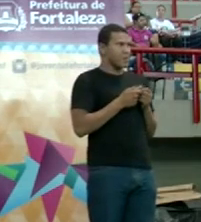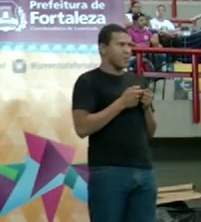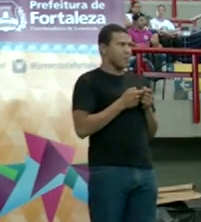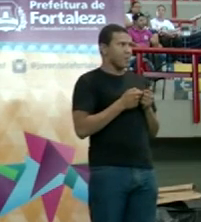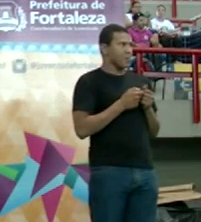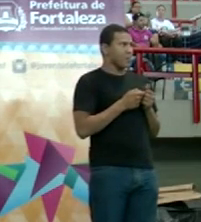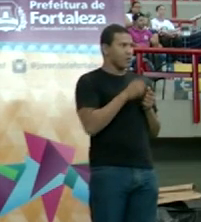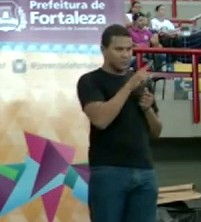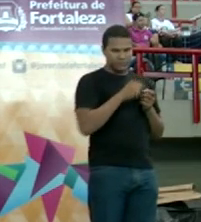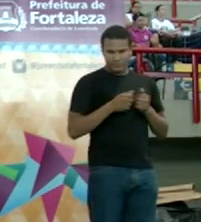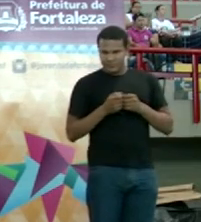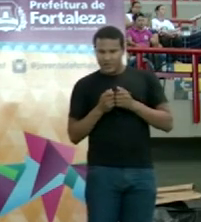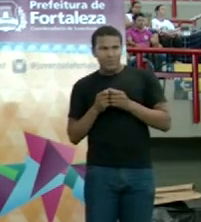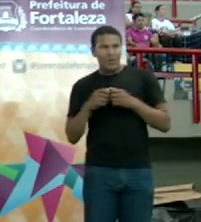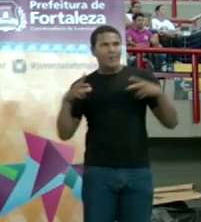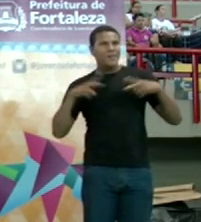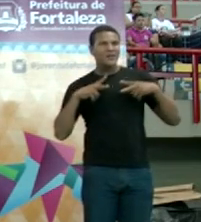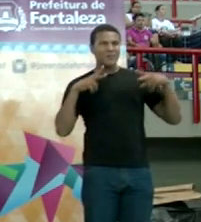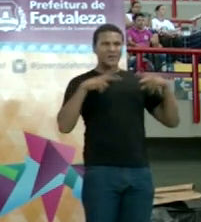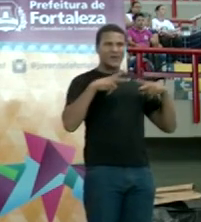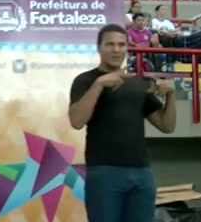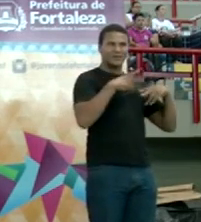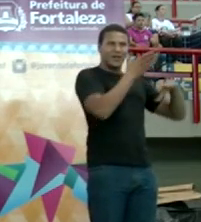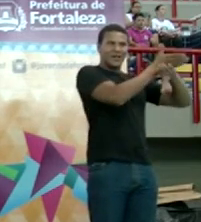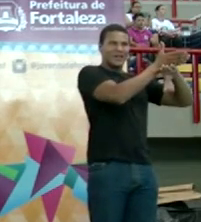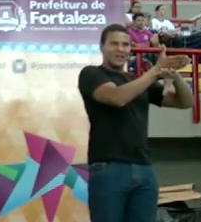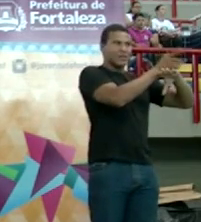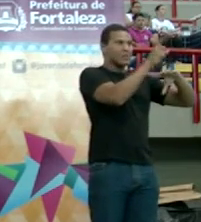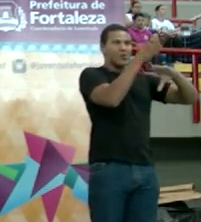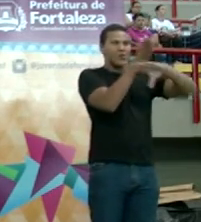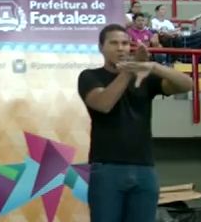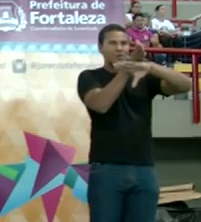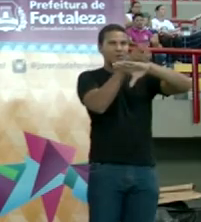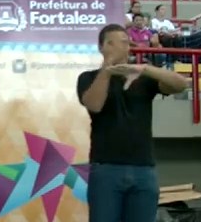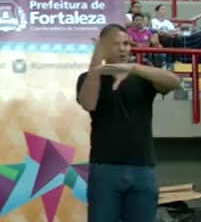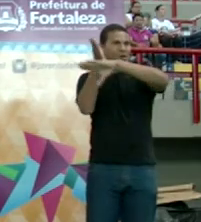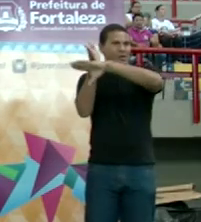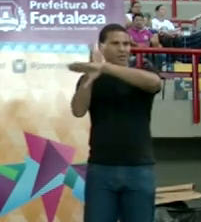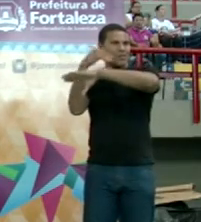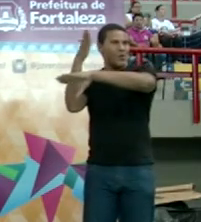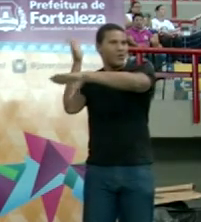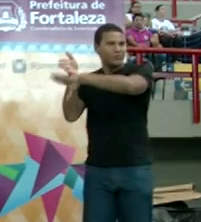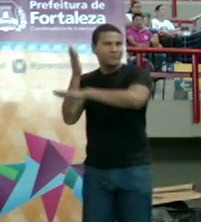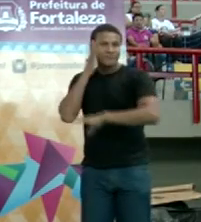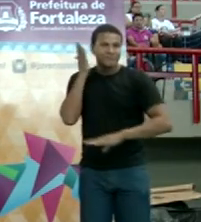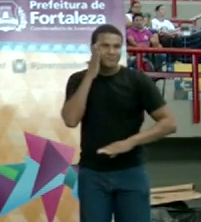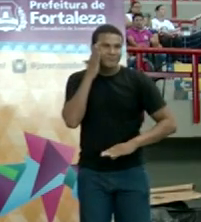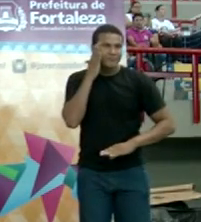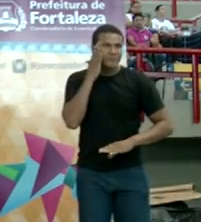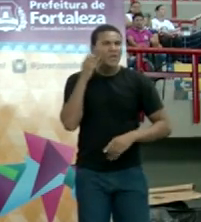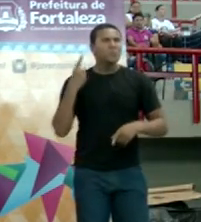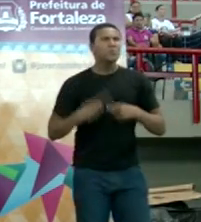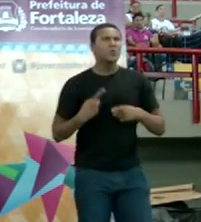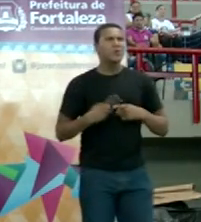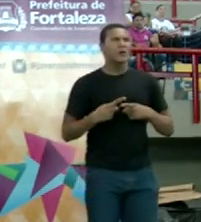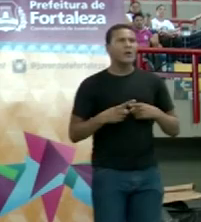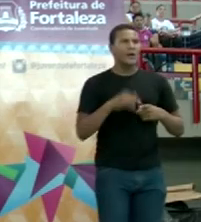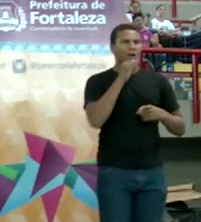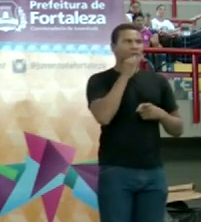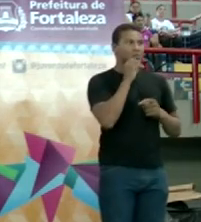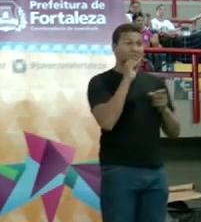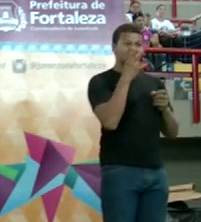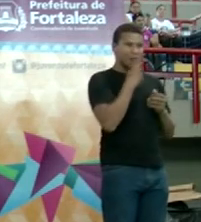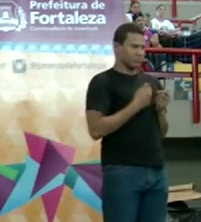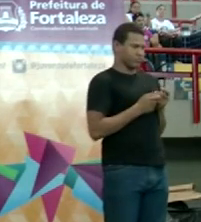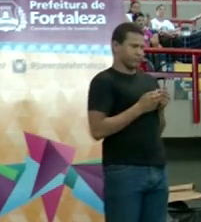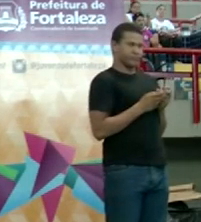estou conversando. Aí por que essa linguagem do internetês foi criada? Ela foi criada para ser abreviada